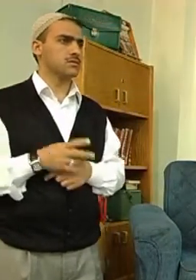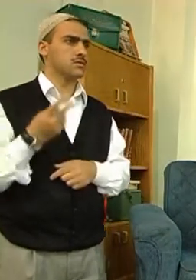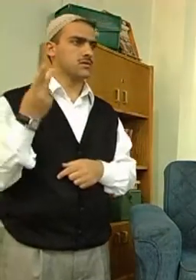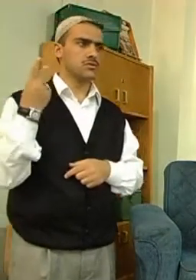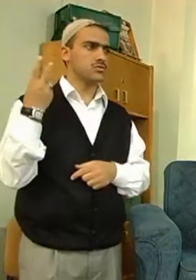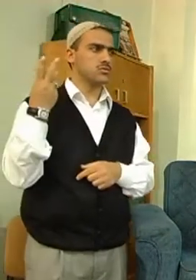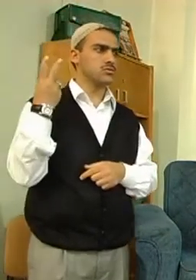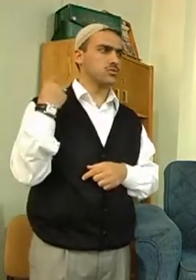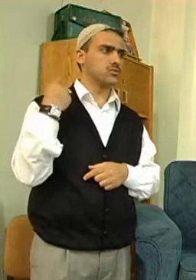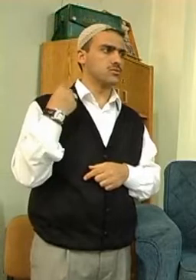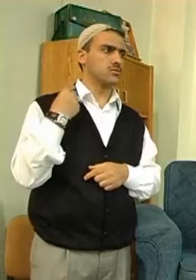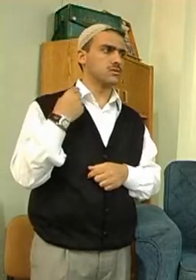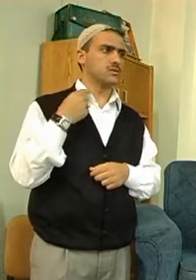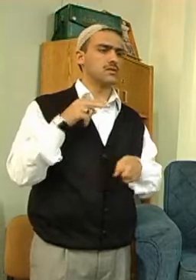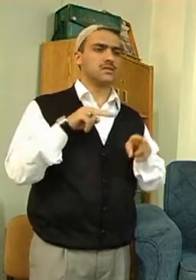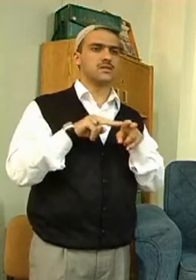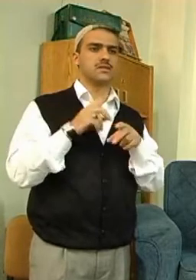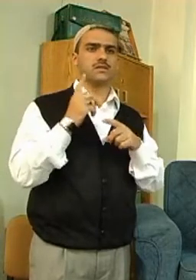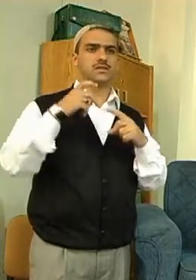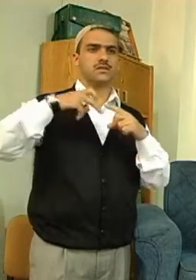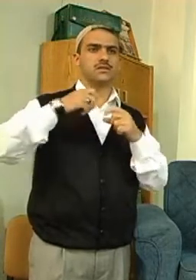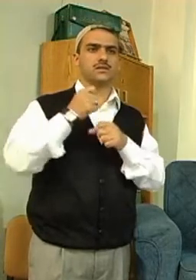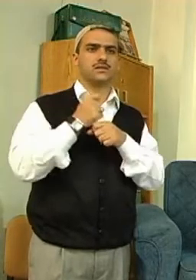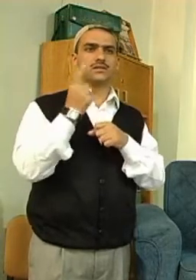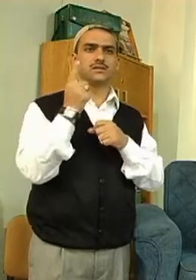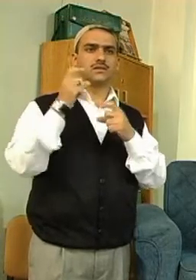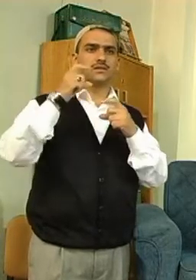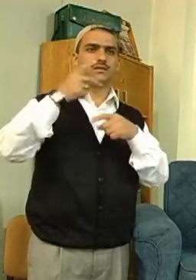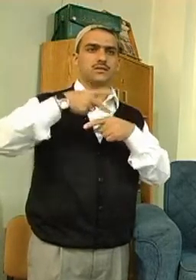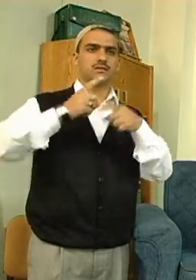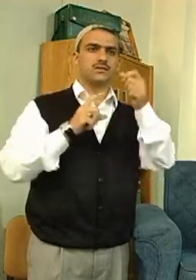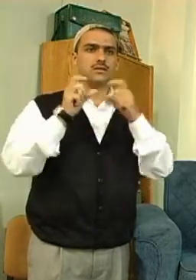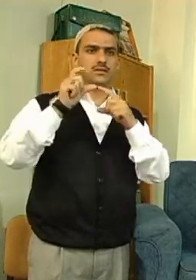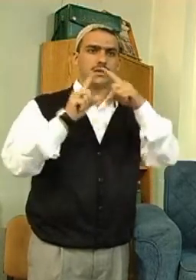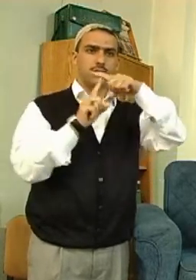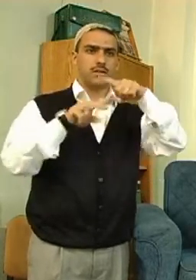Kırgızistan, öyle miydi? Kırgızistan'dan geldiler.